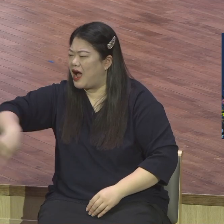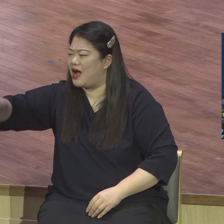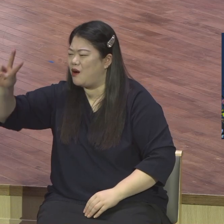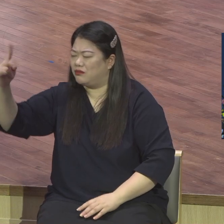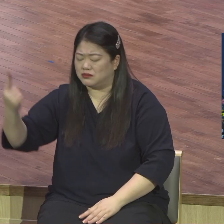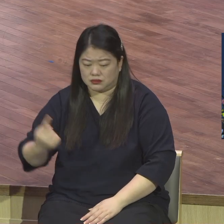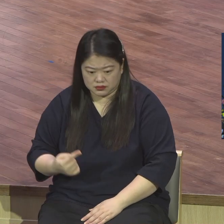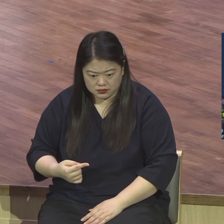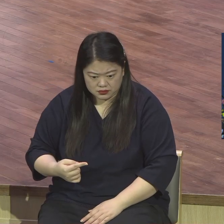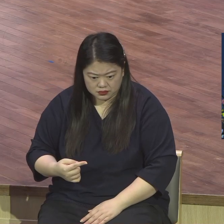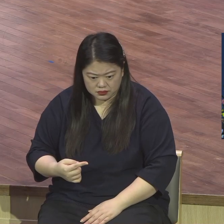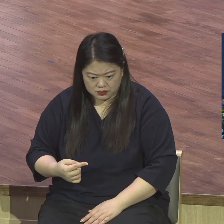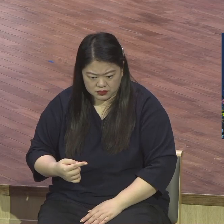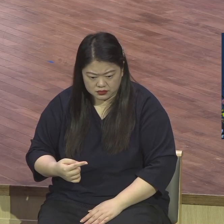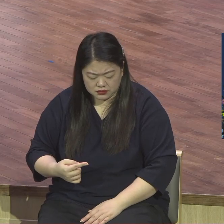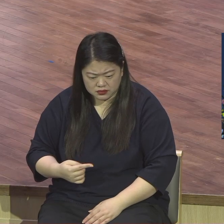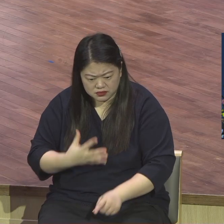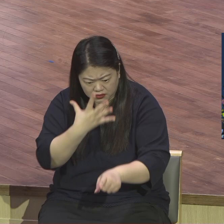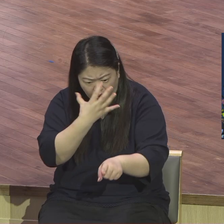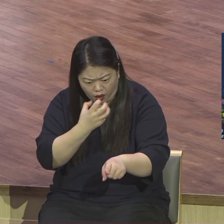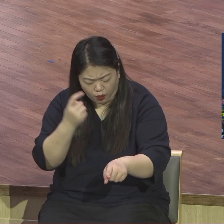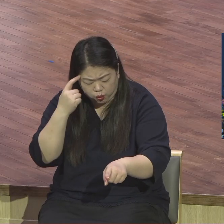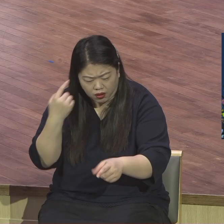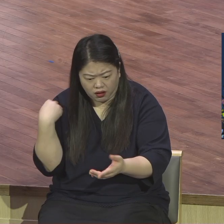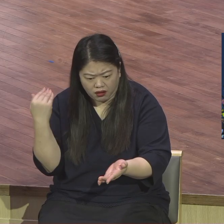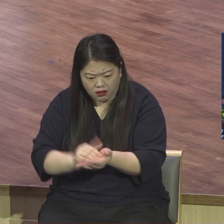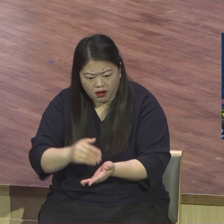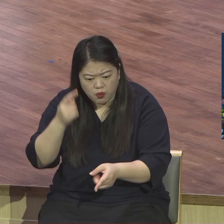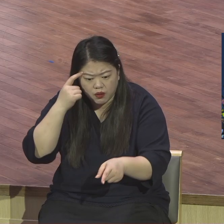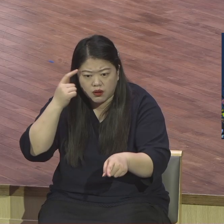왜 그렇게 또 착각하냐.